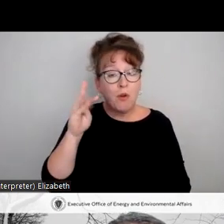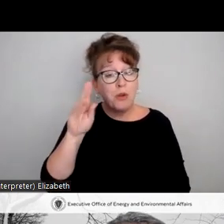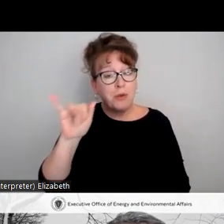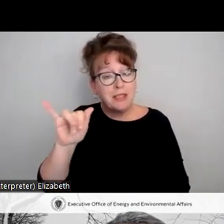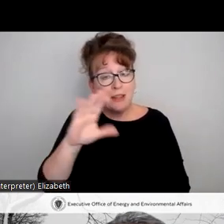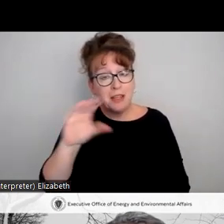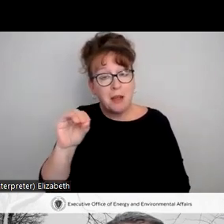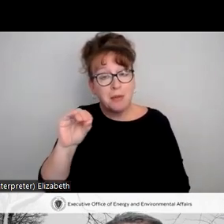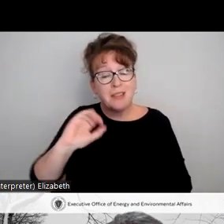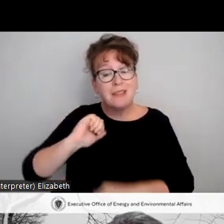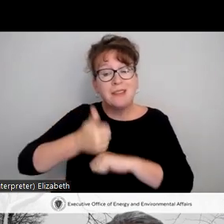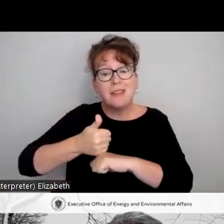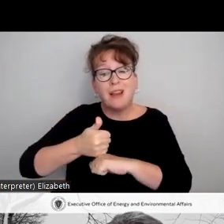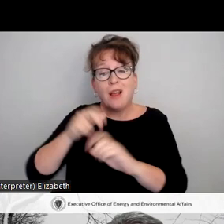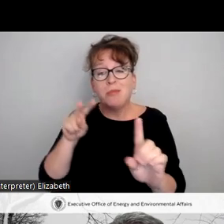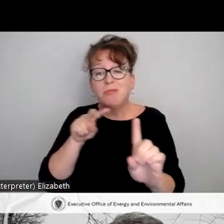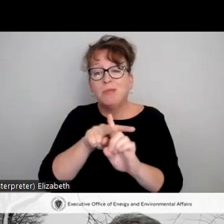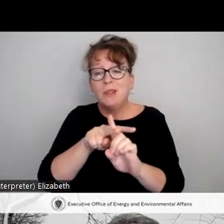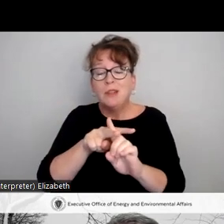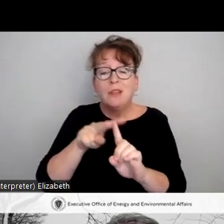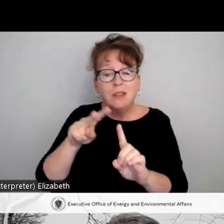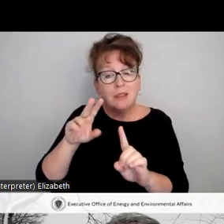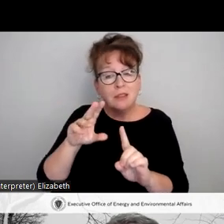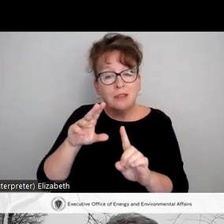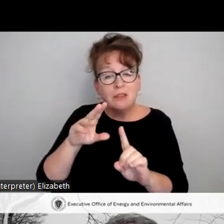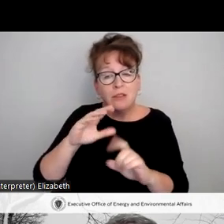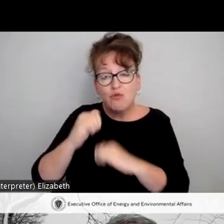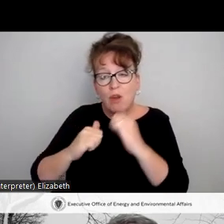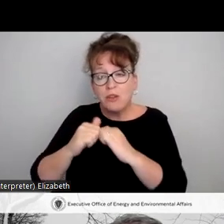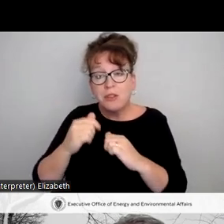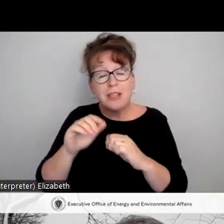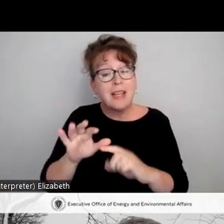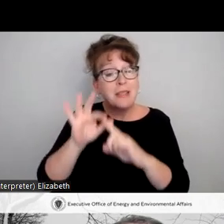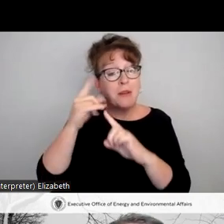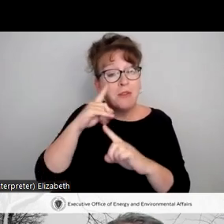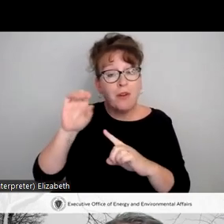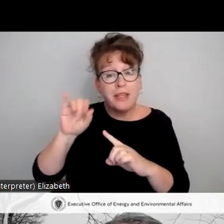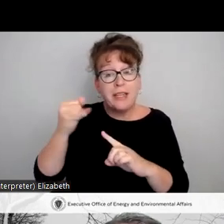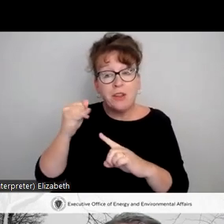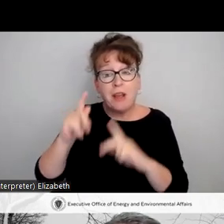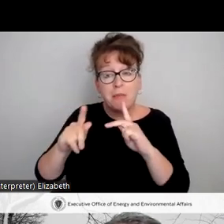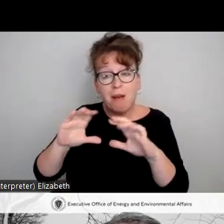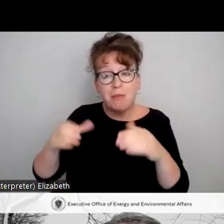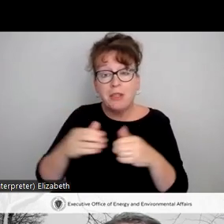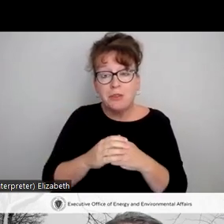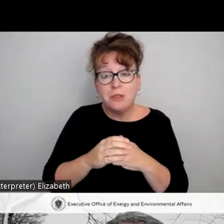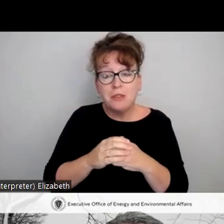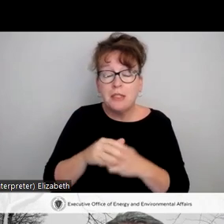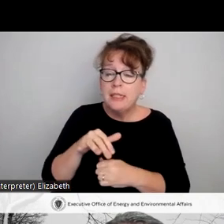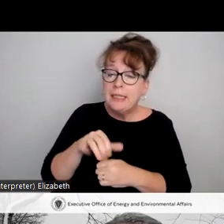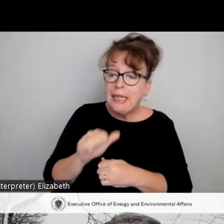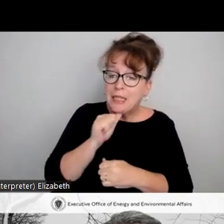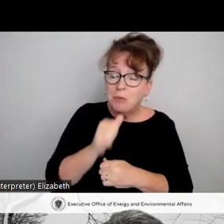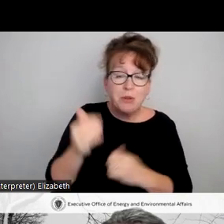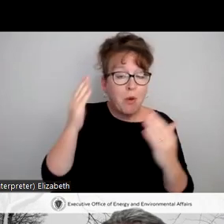fondos eh Para crear para compañías que eh puedan construir